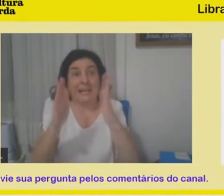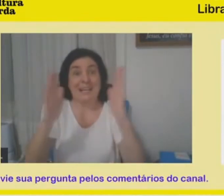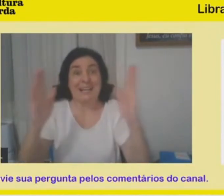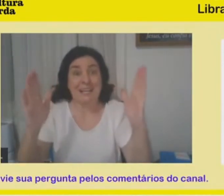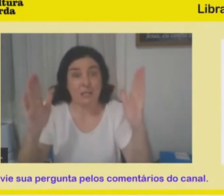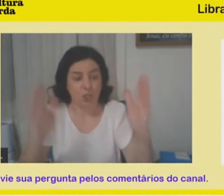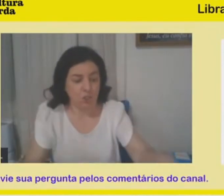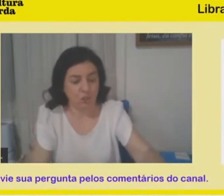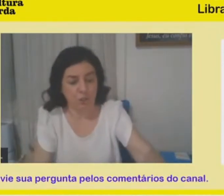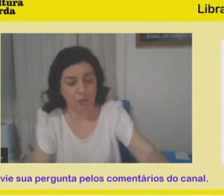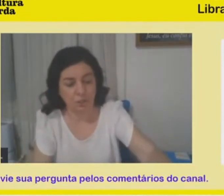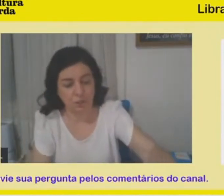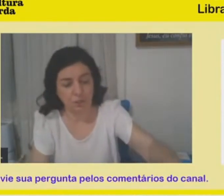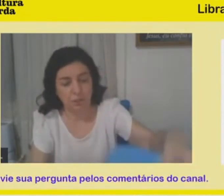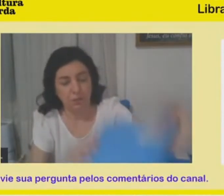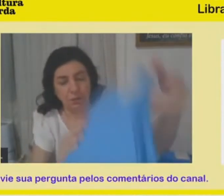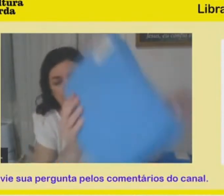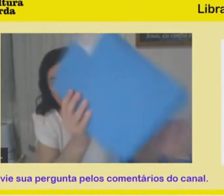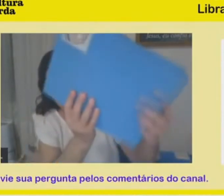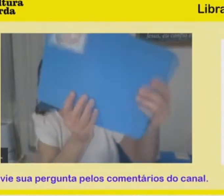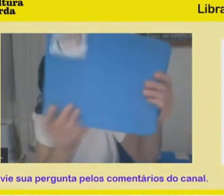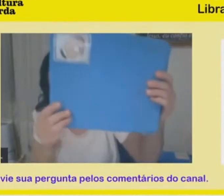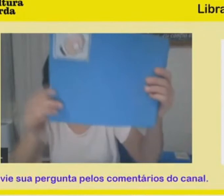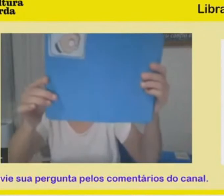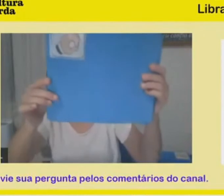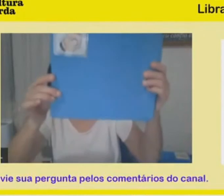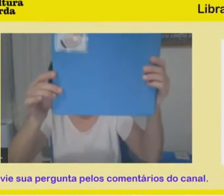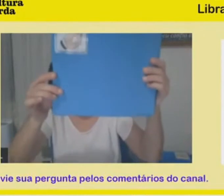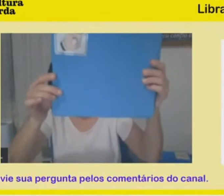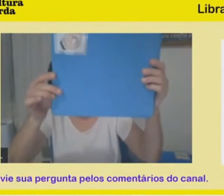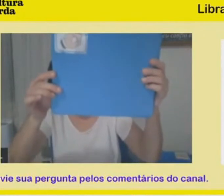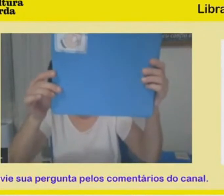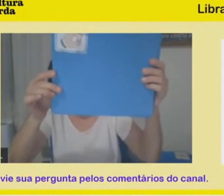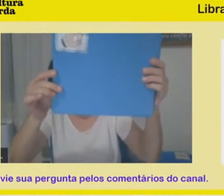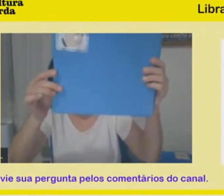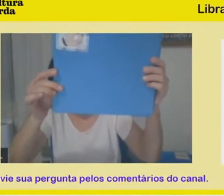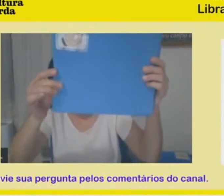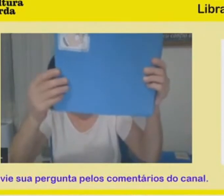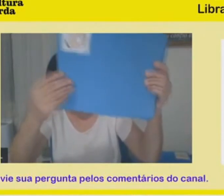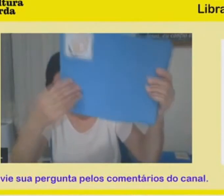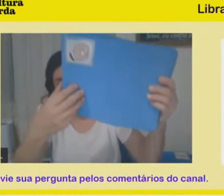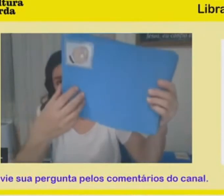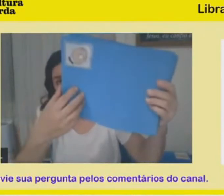Aquele dali é pequenininho, né? Esse aqui é um maior, ó, é um grande.